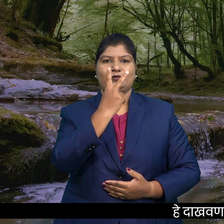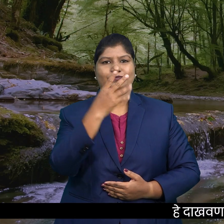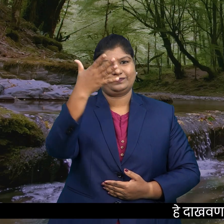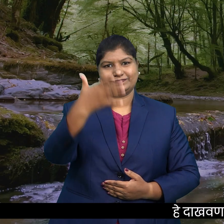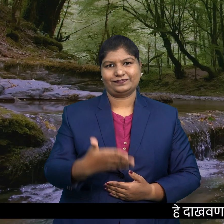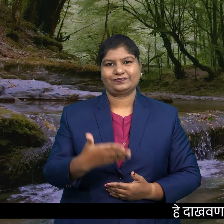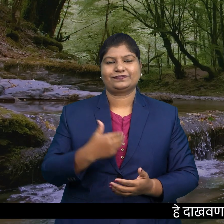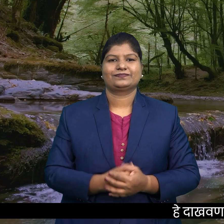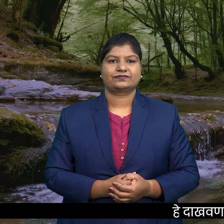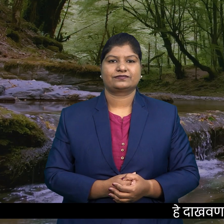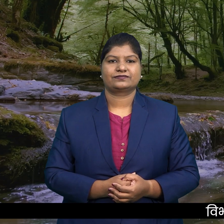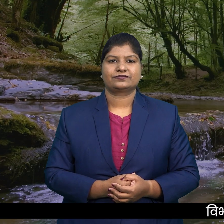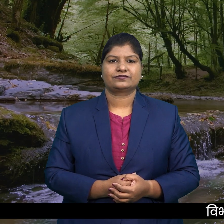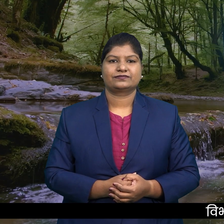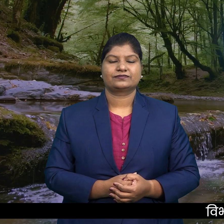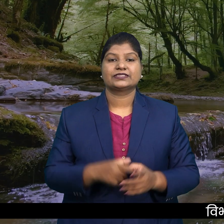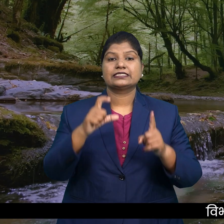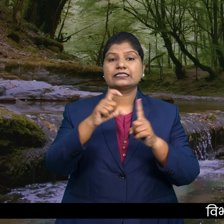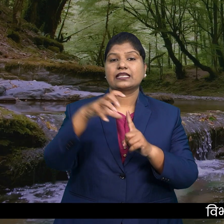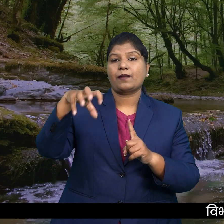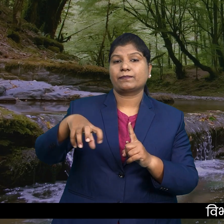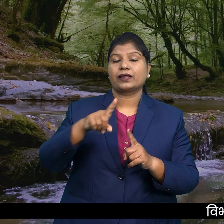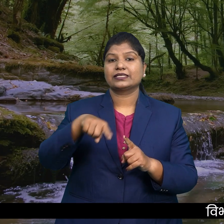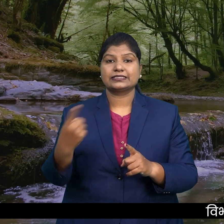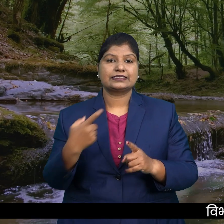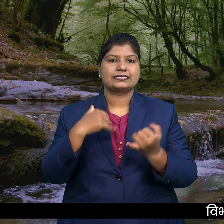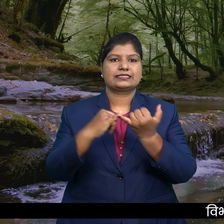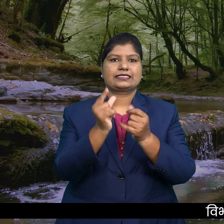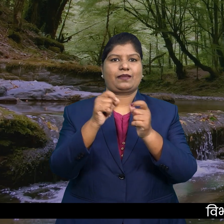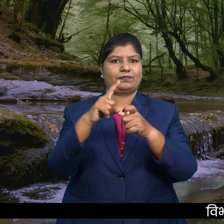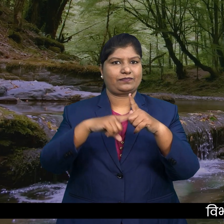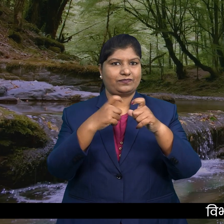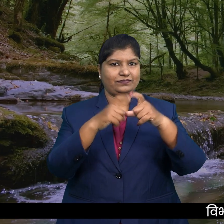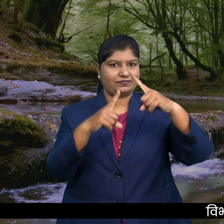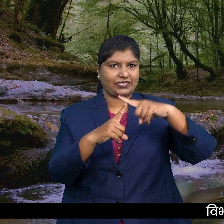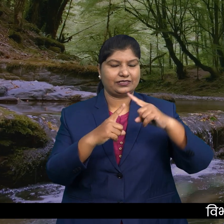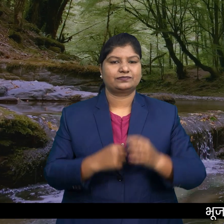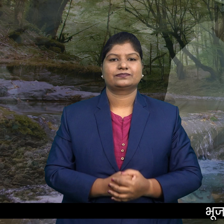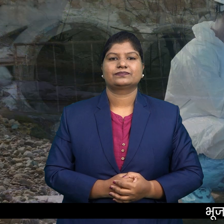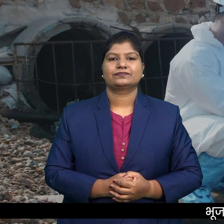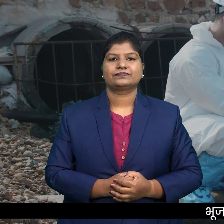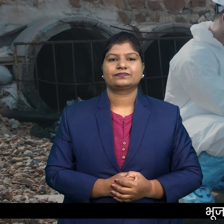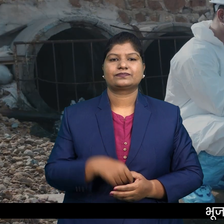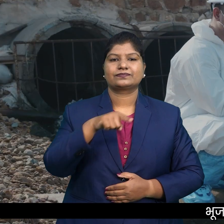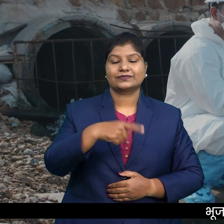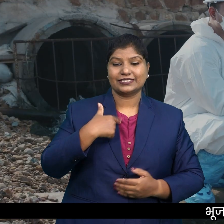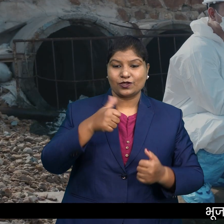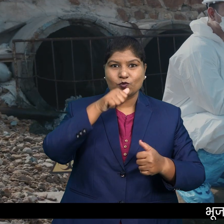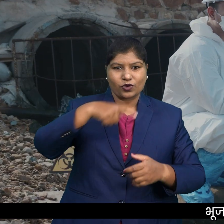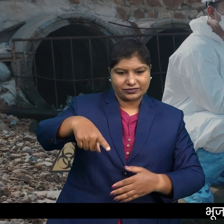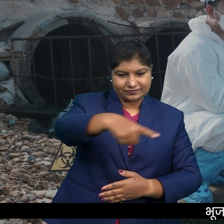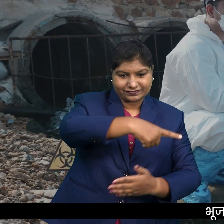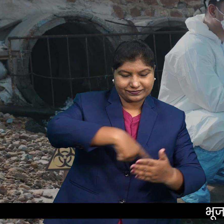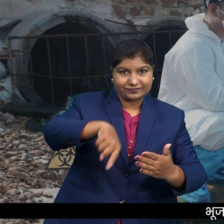तक्ता पाहूया. विभाग और विषय. भूजल विभाग. रिक्सची नोंदणी,